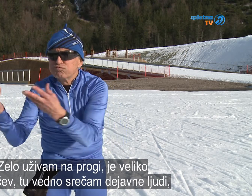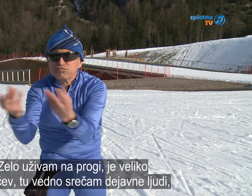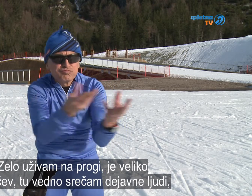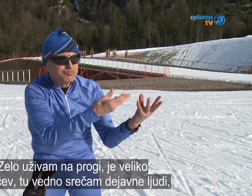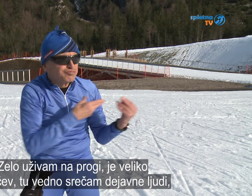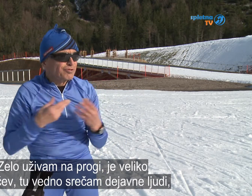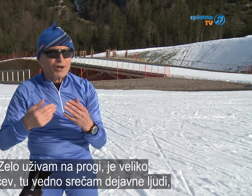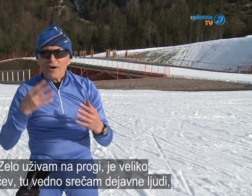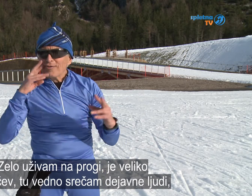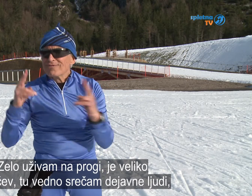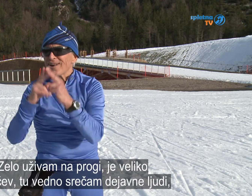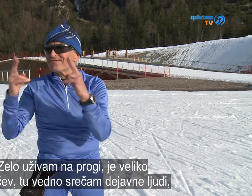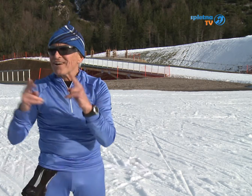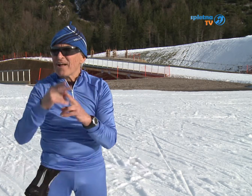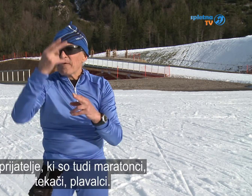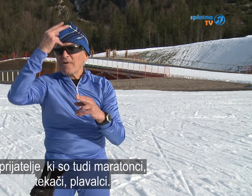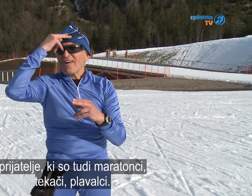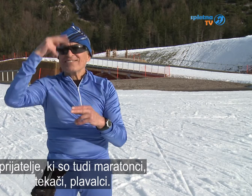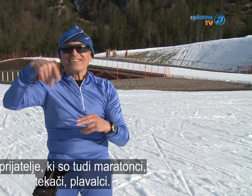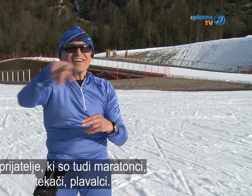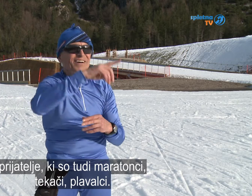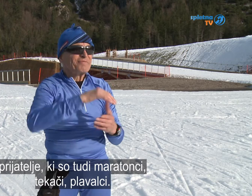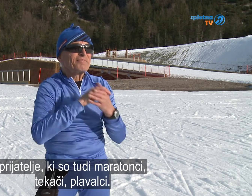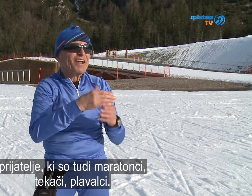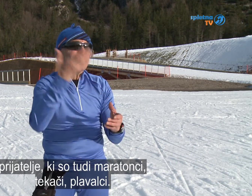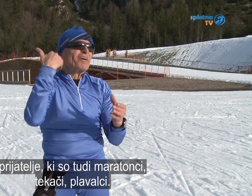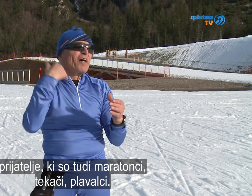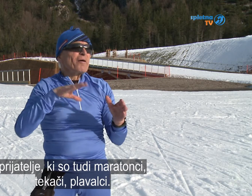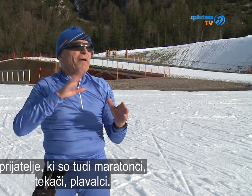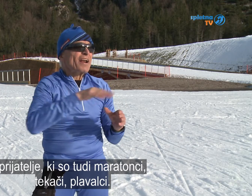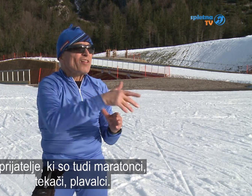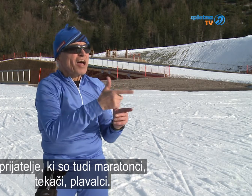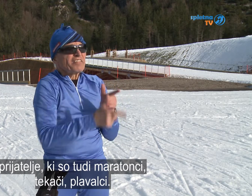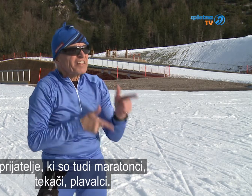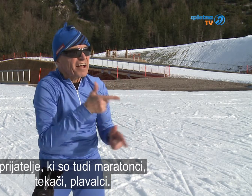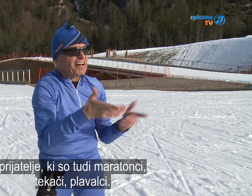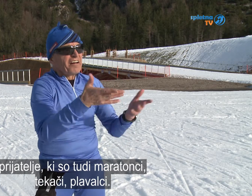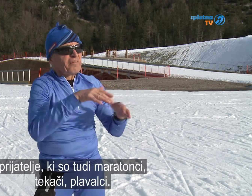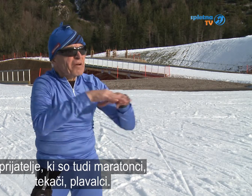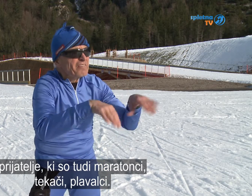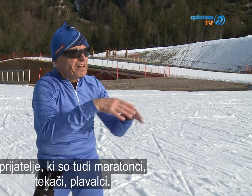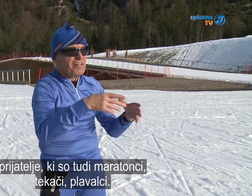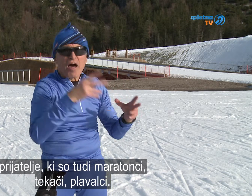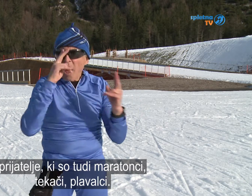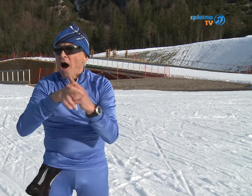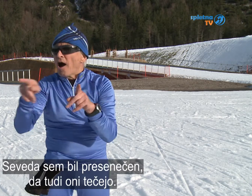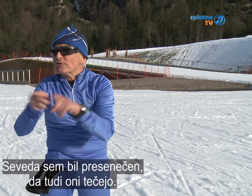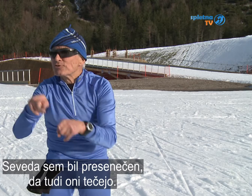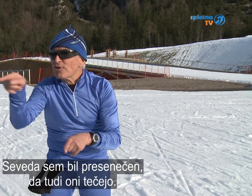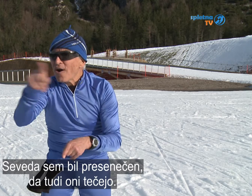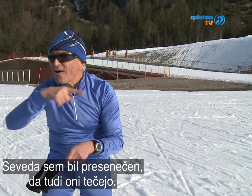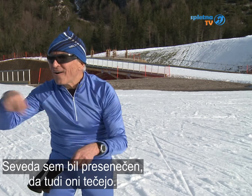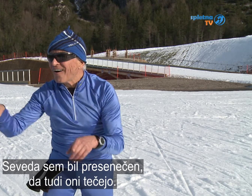res videl, kako je to super, bil sem pod navdušen in veliko ljudi sem spoznal. Šel sem tudi na maraton,